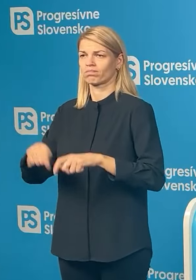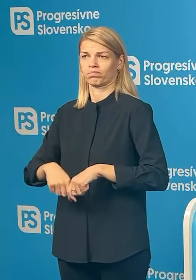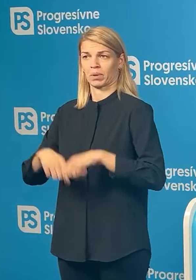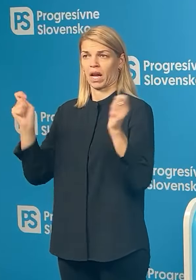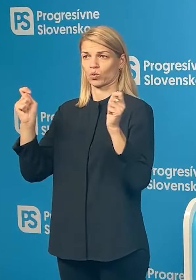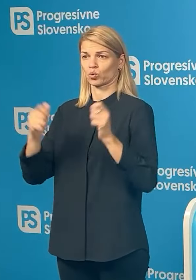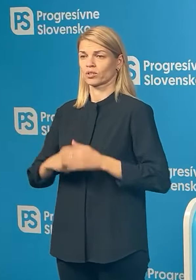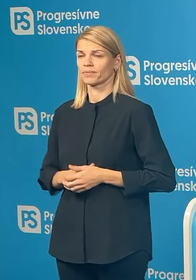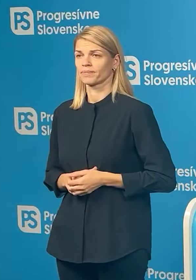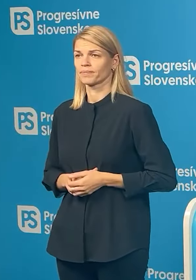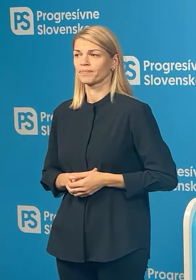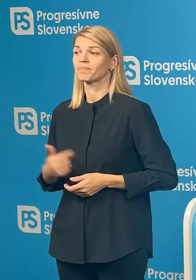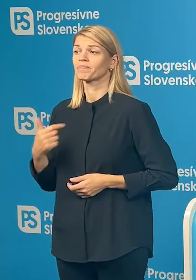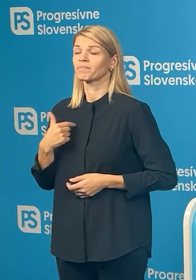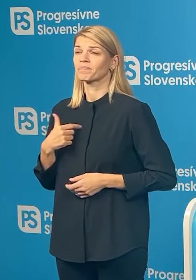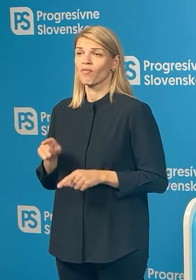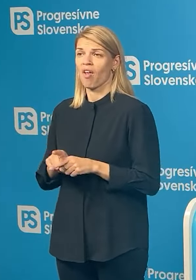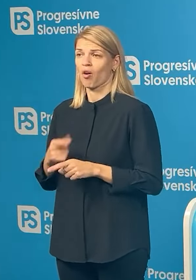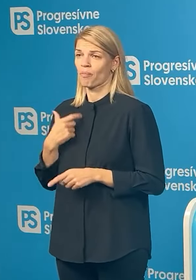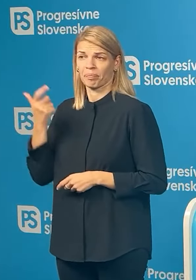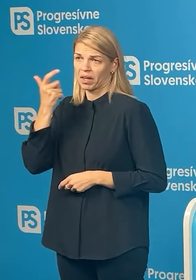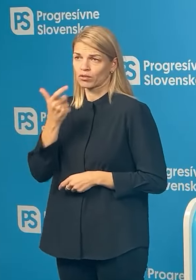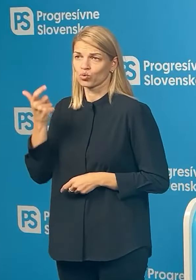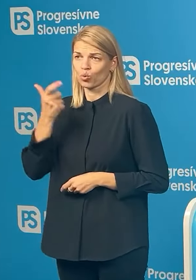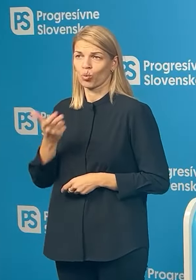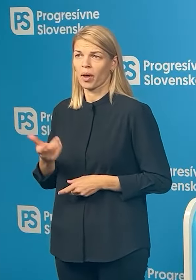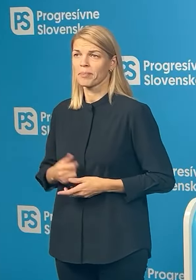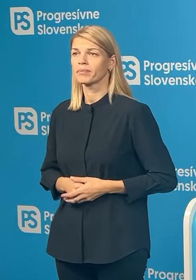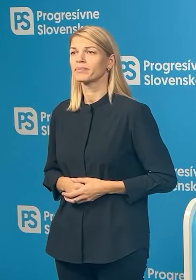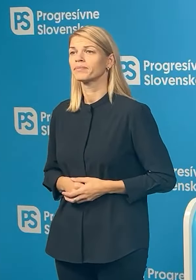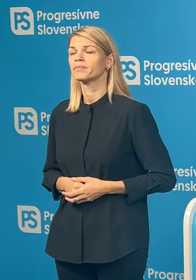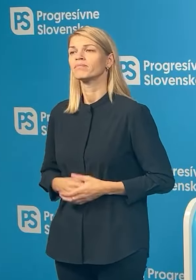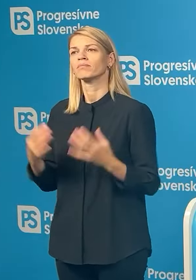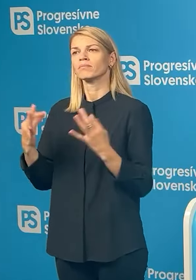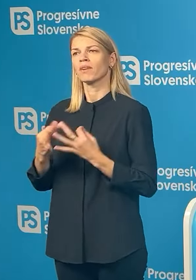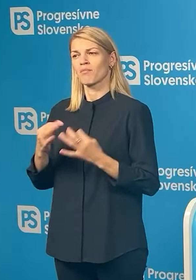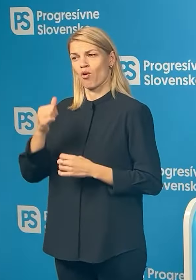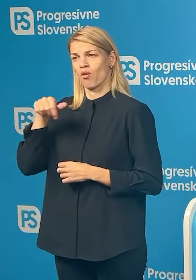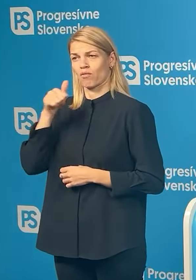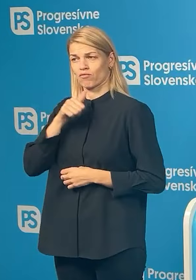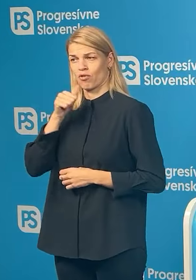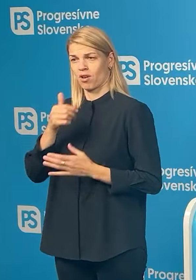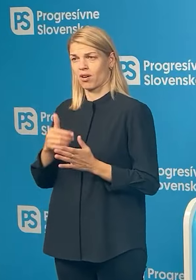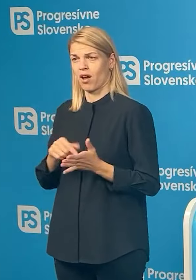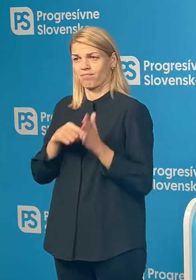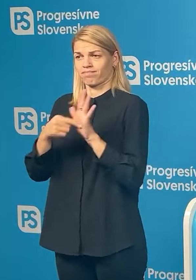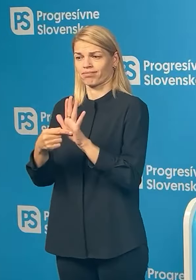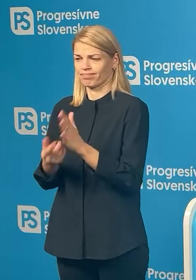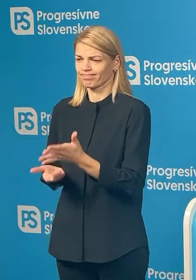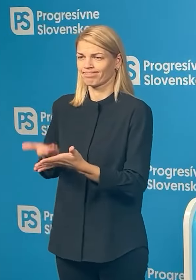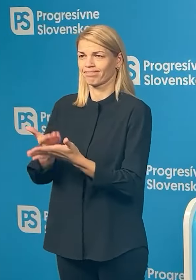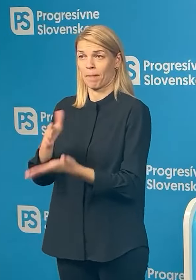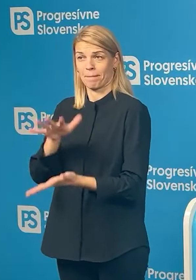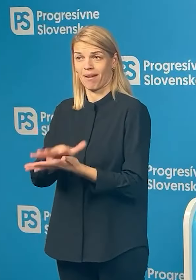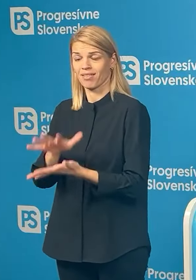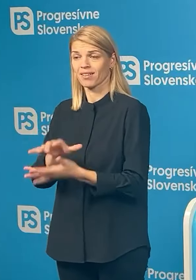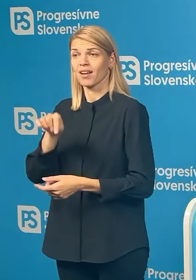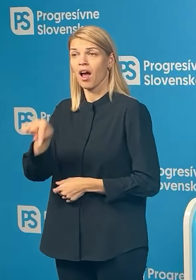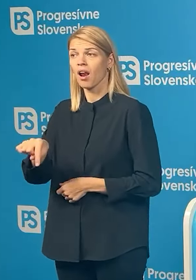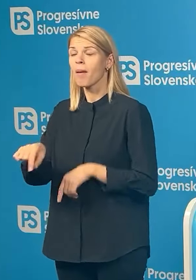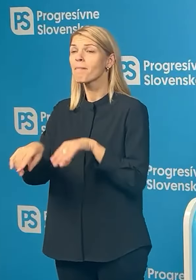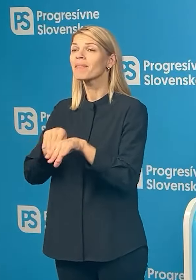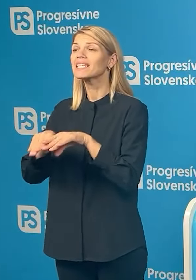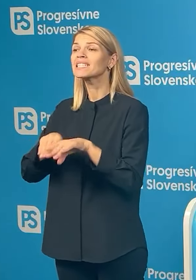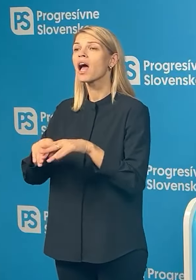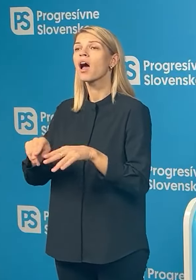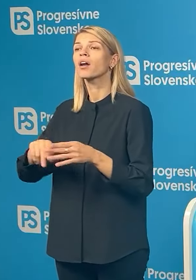a ja sa tomu úprimne ani nečudujem, pretože tak, ako to predstavil ten materiál, tak jednak neplní minister